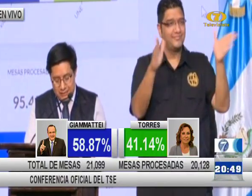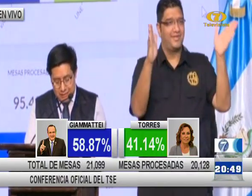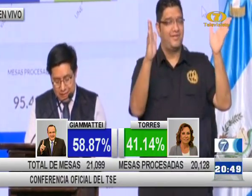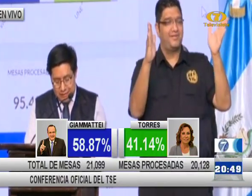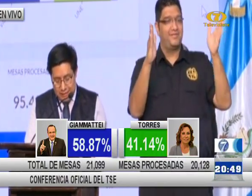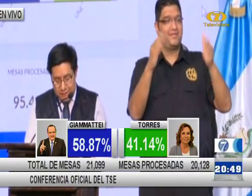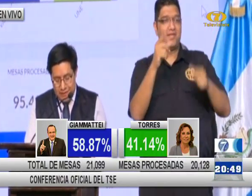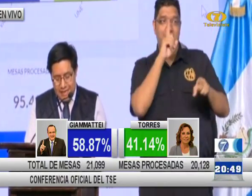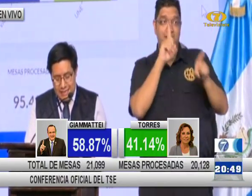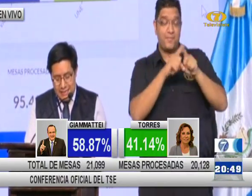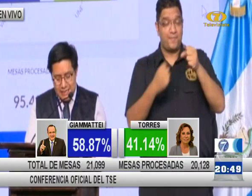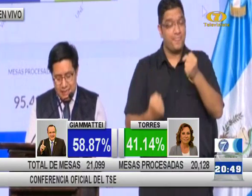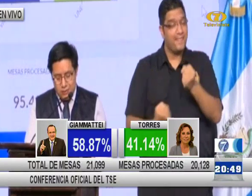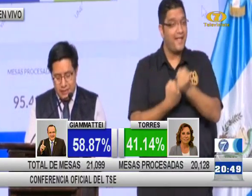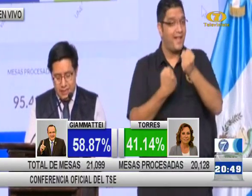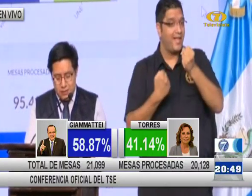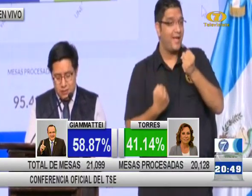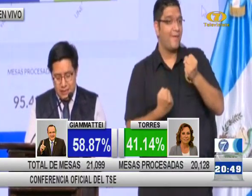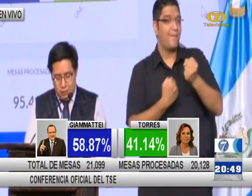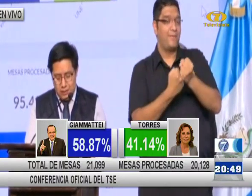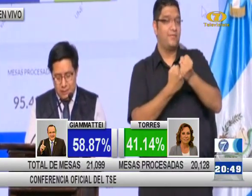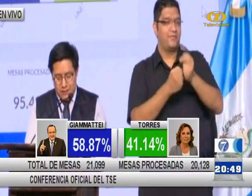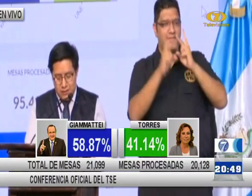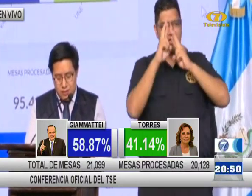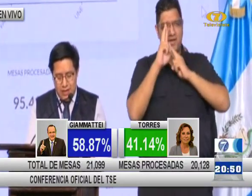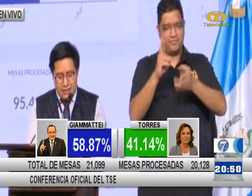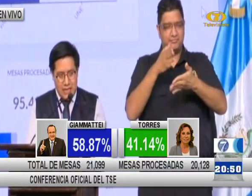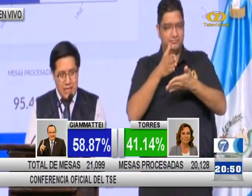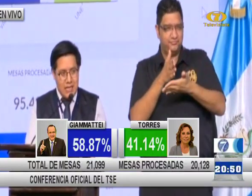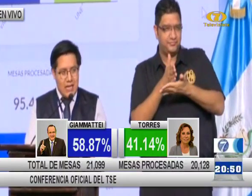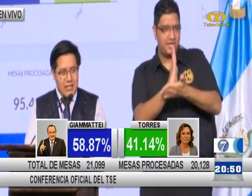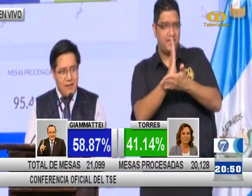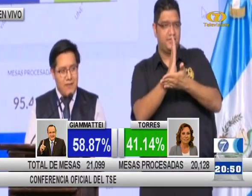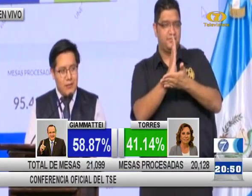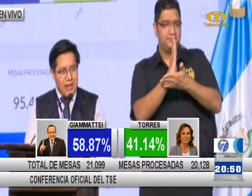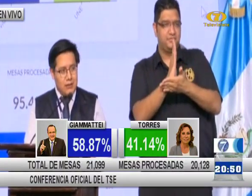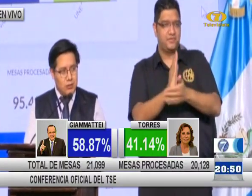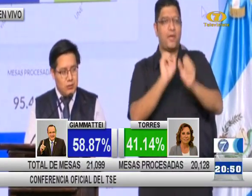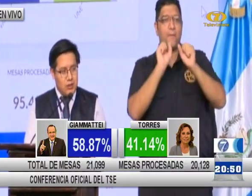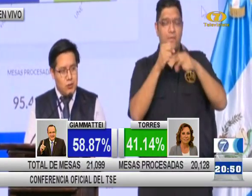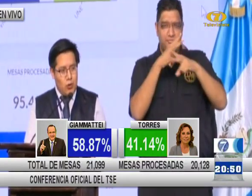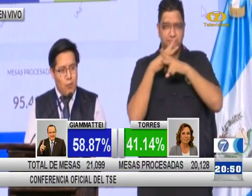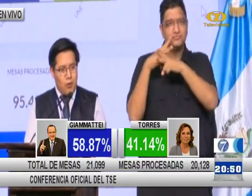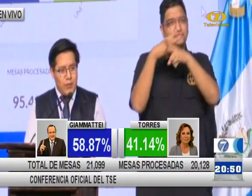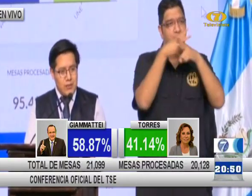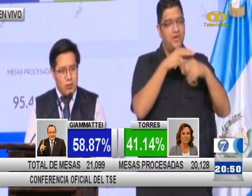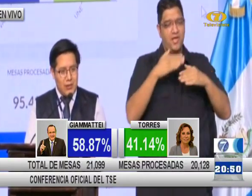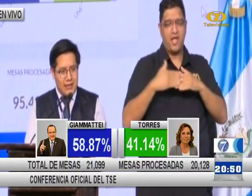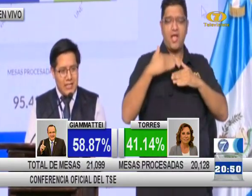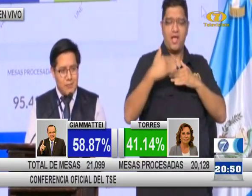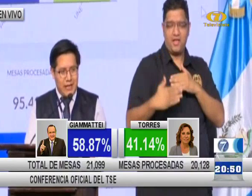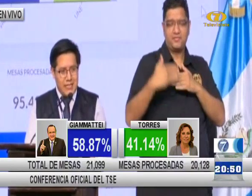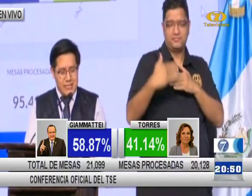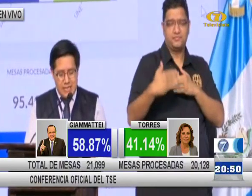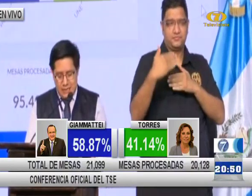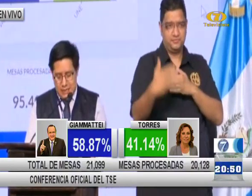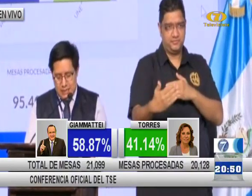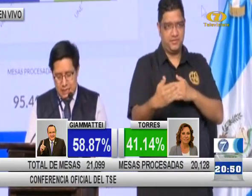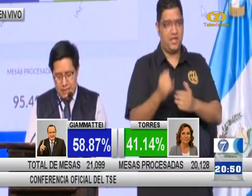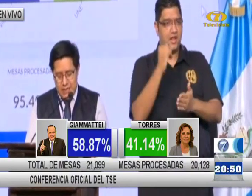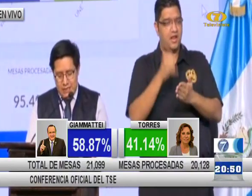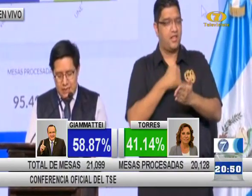efectiva vigencia de los derechos de la observación ciudadana, reafirmando su compromiso con la